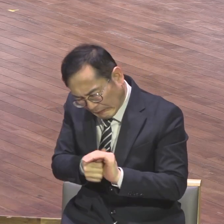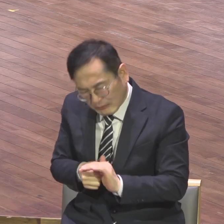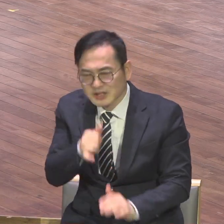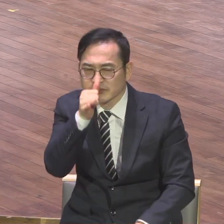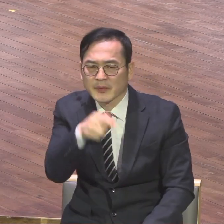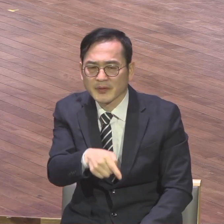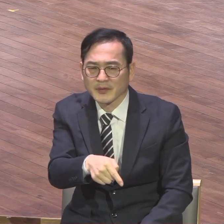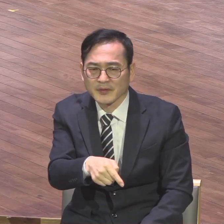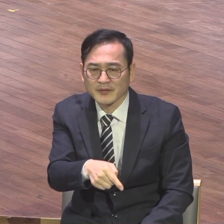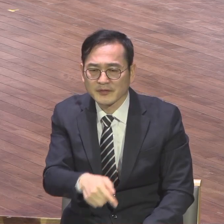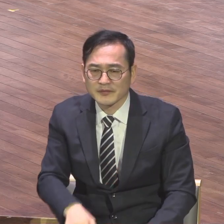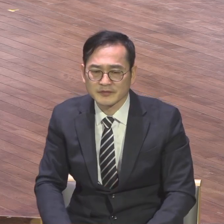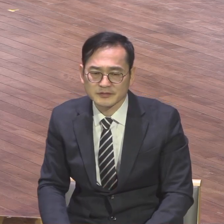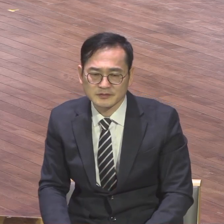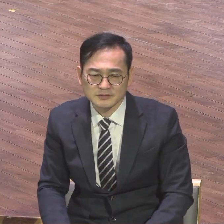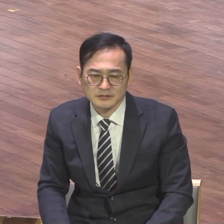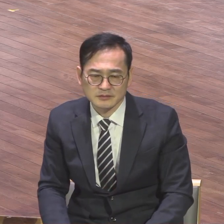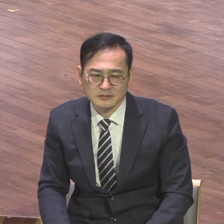정죄의식이 빠져있어.